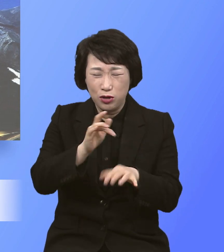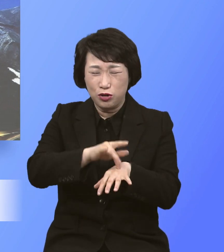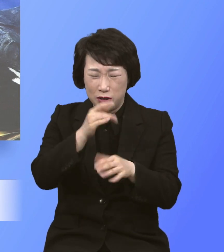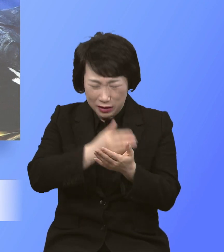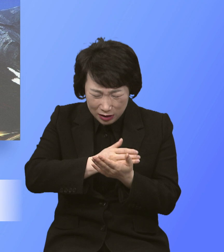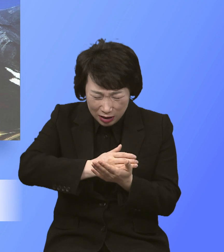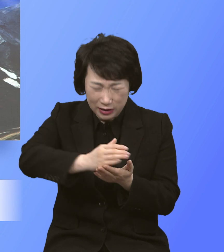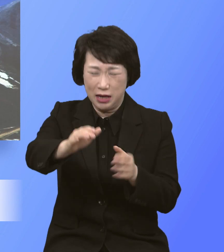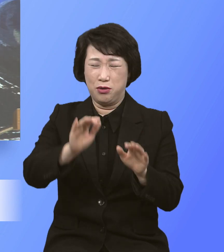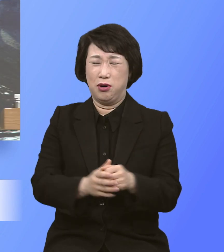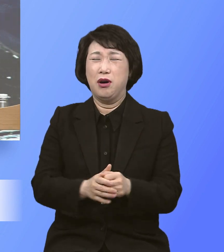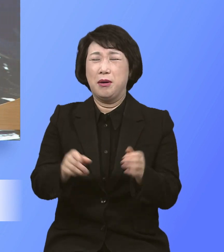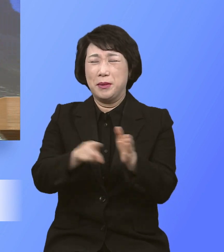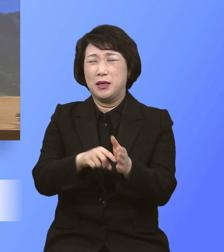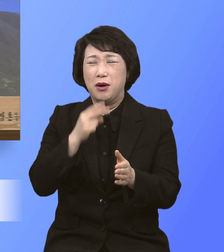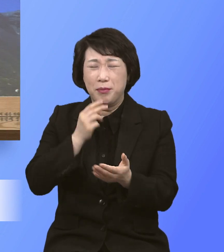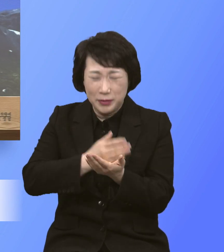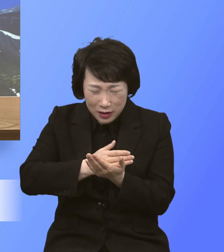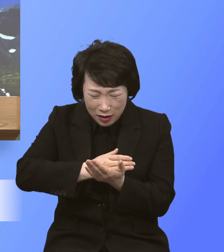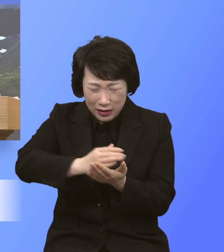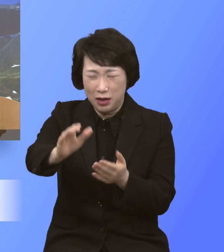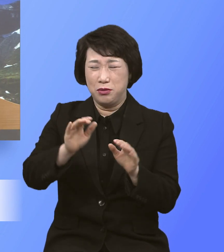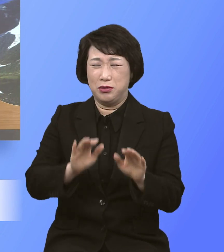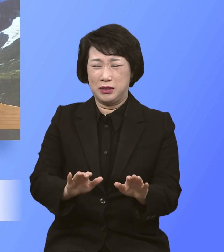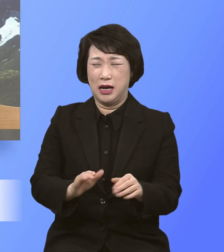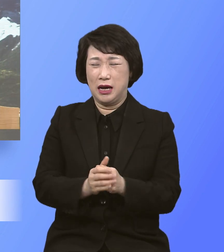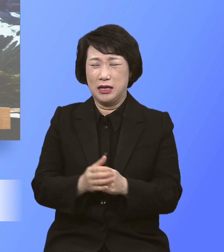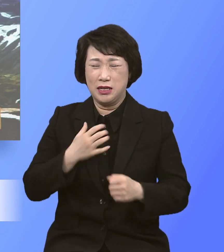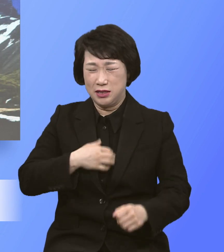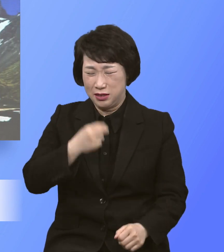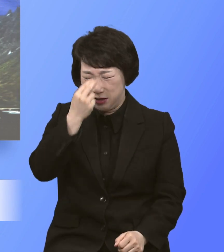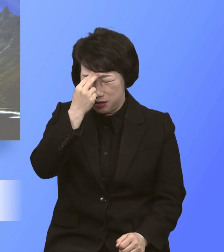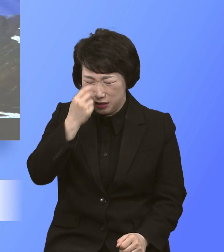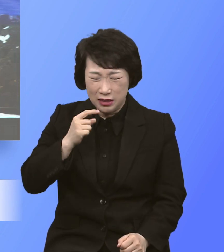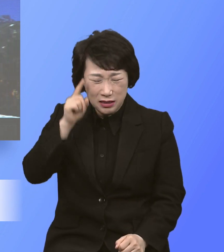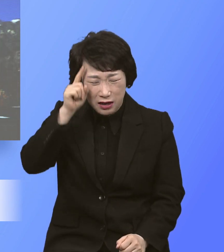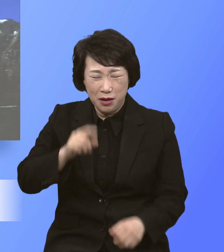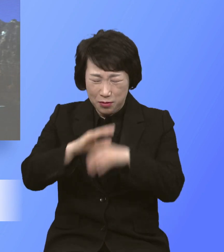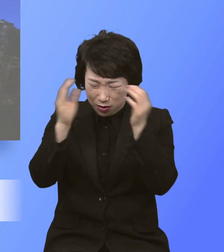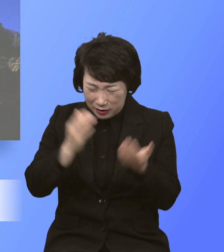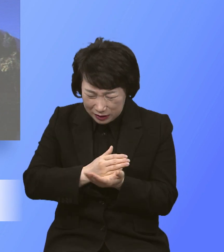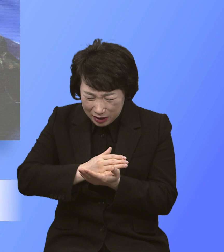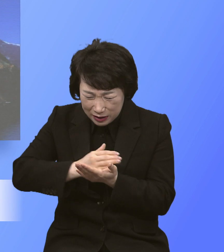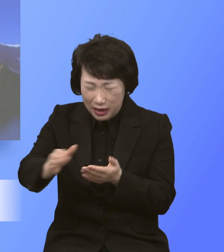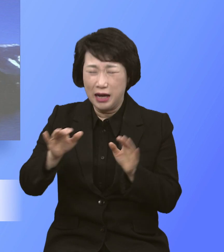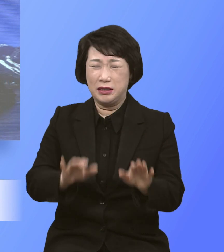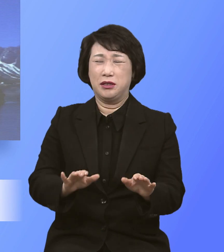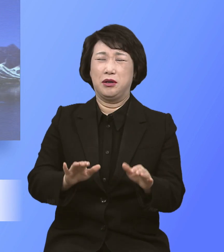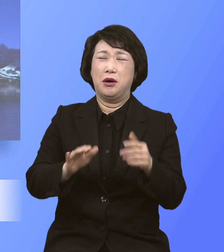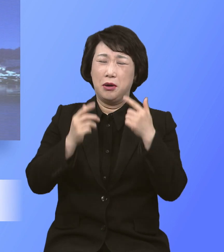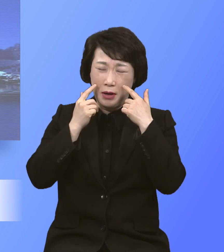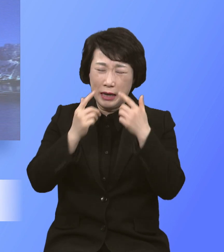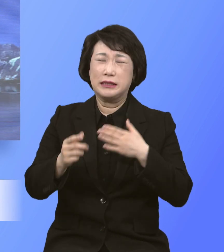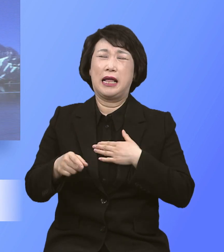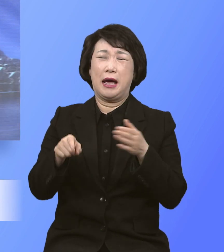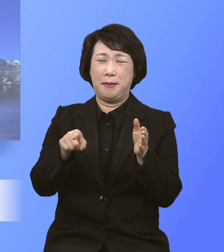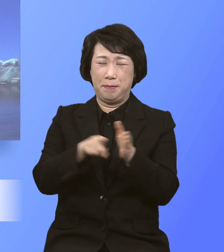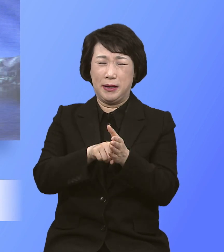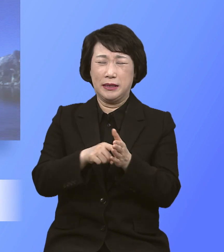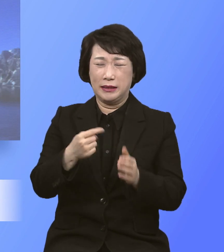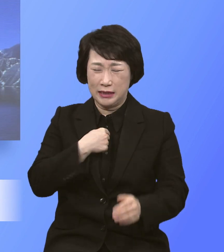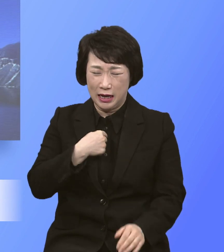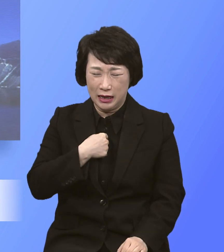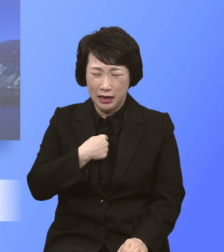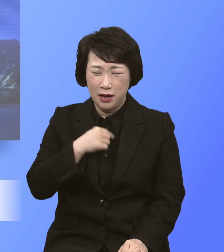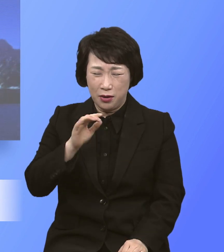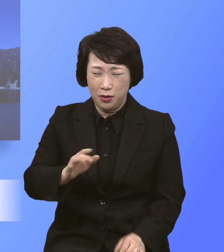귀신이 떠나가고 불신앙이 떠나가고 염려 근심 걱정이 떠나간다는 사실을 믿는